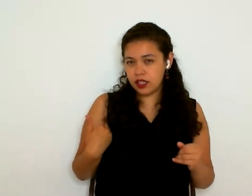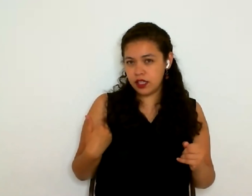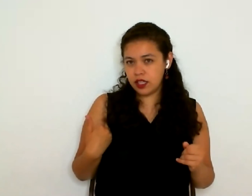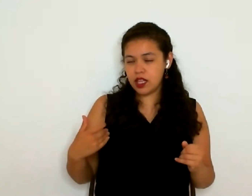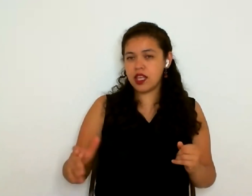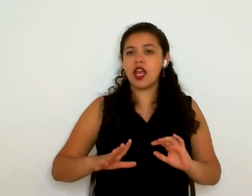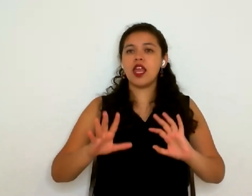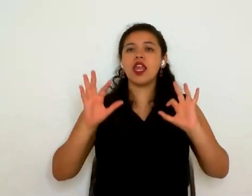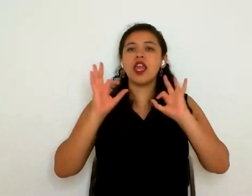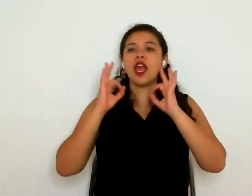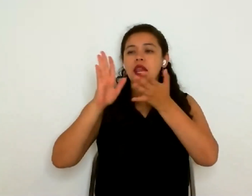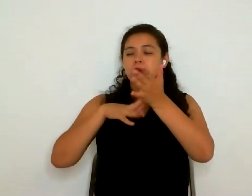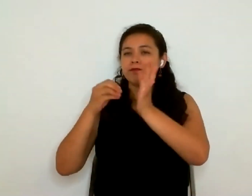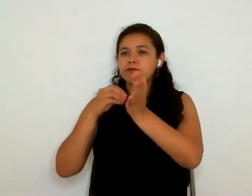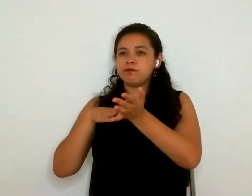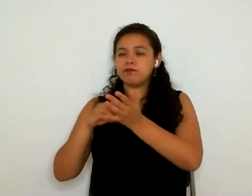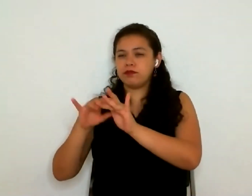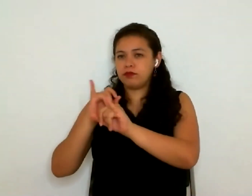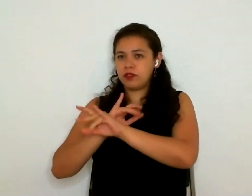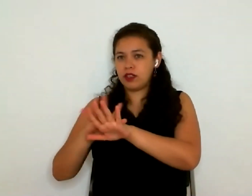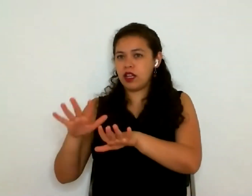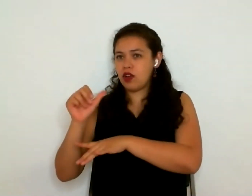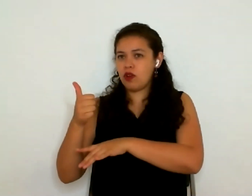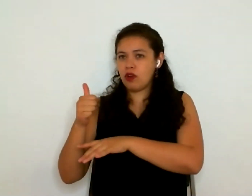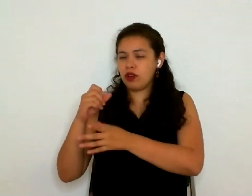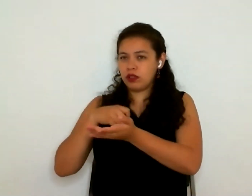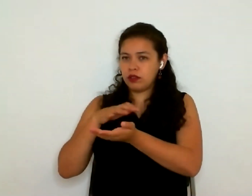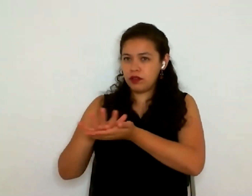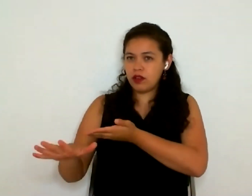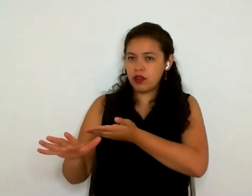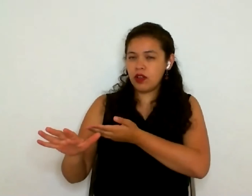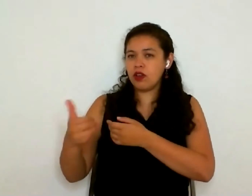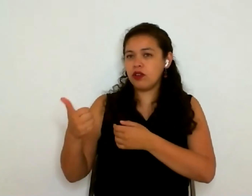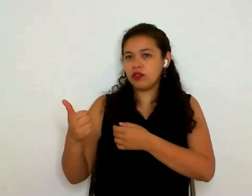otro no no es que se hace el programa